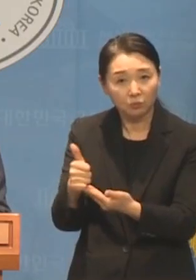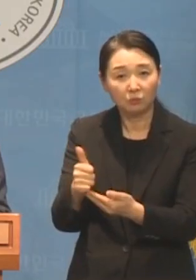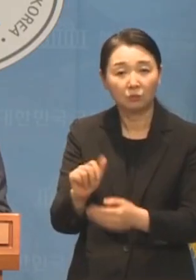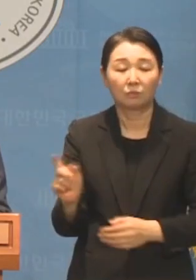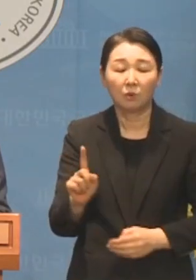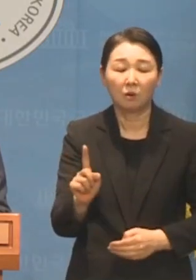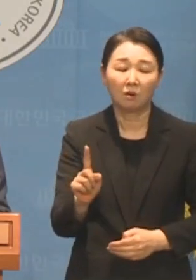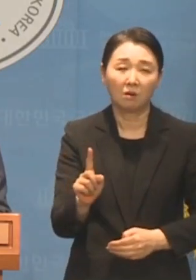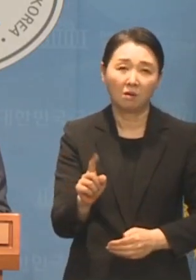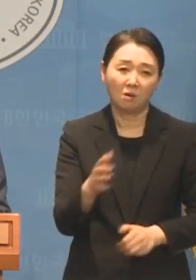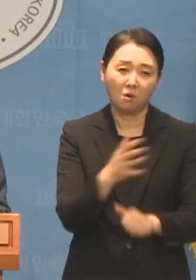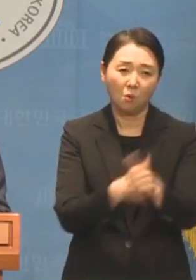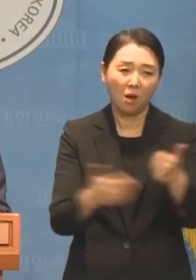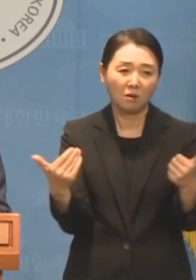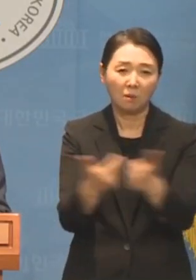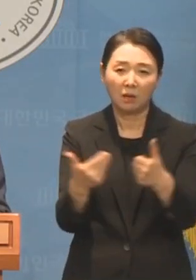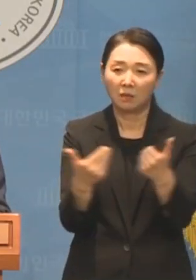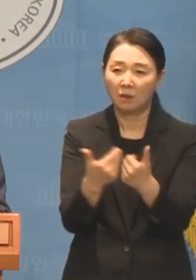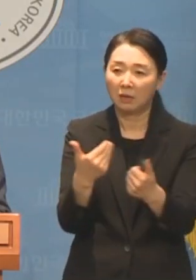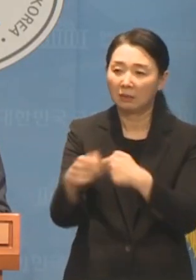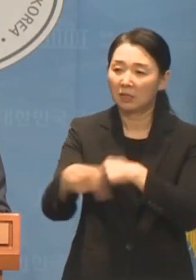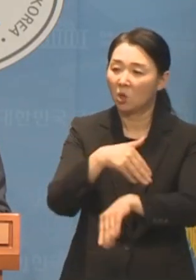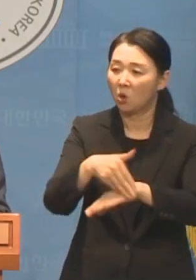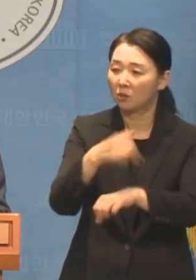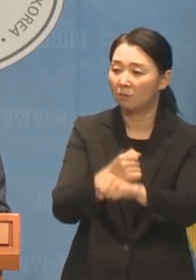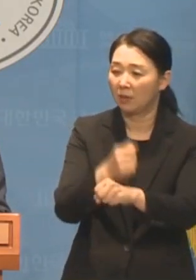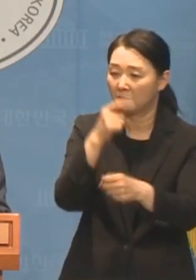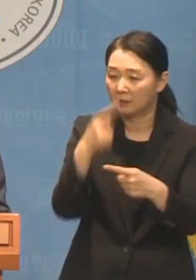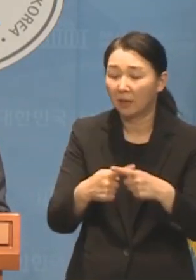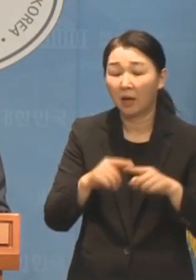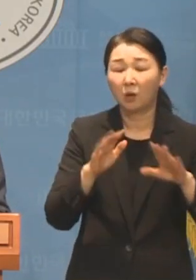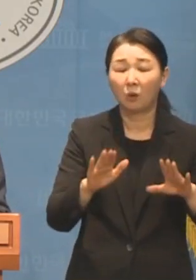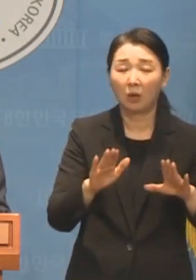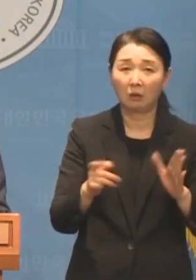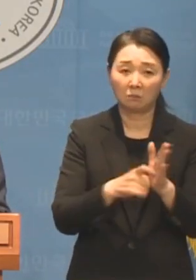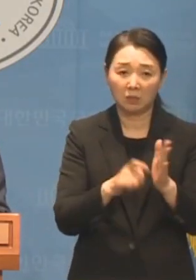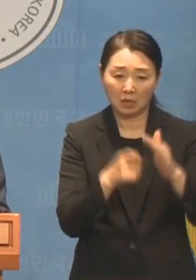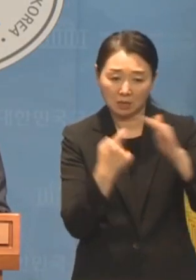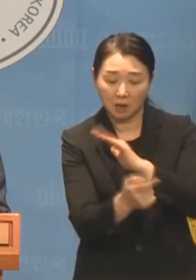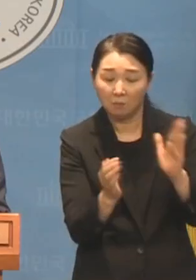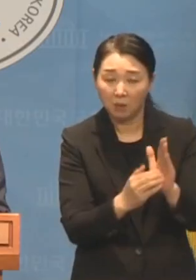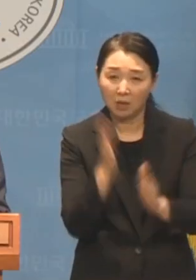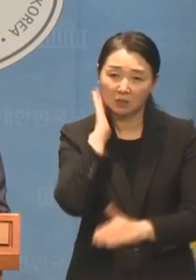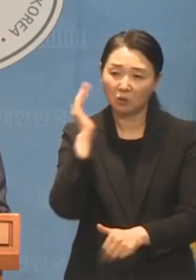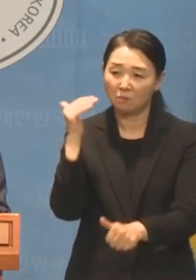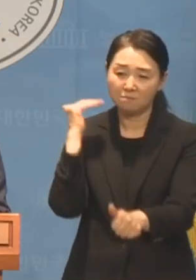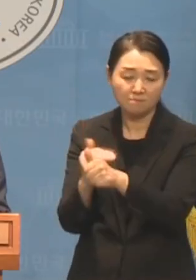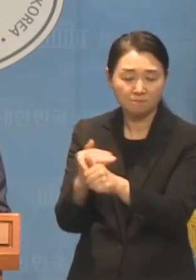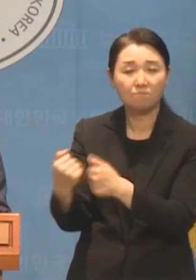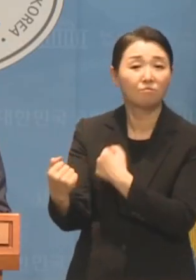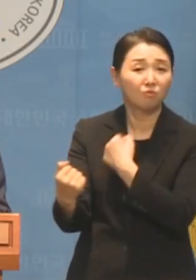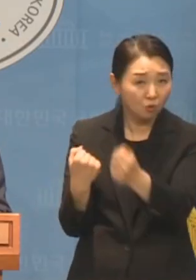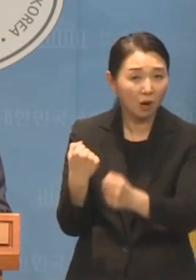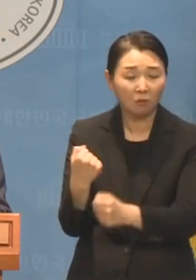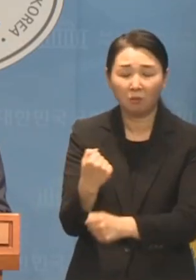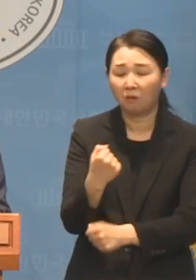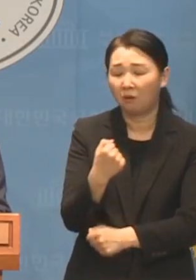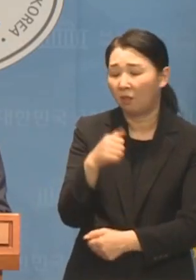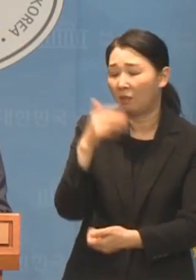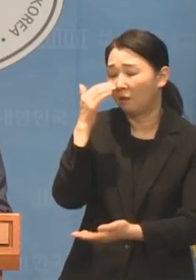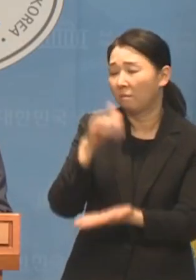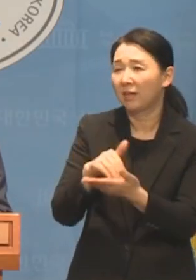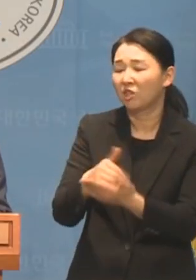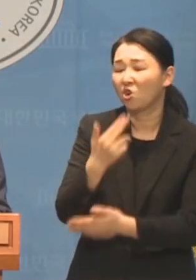그동안 반환경 정책만 일삼다가 위헌 위법 비상계엄과 대통령 파면에도